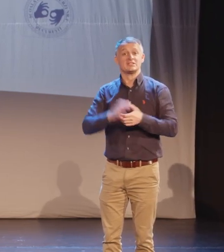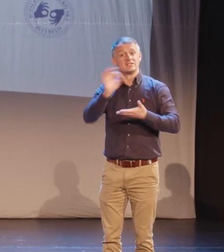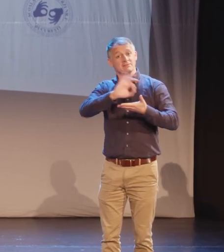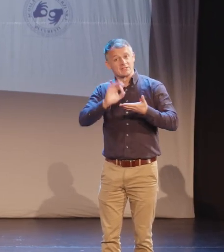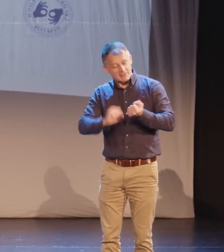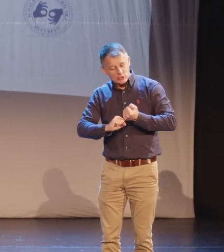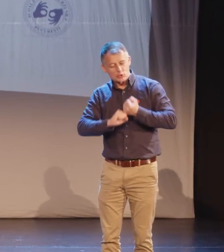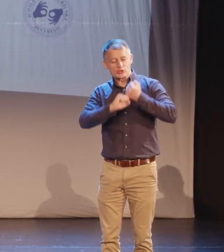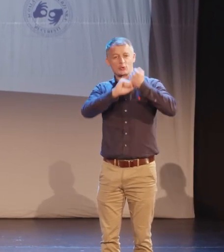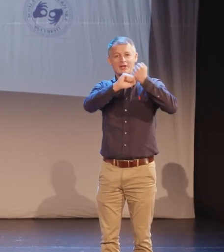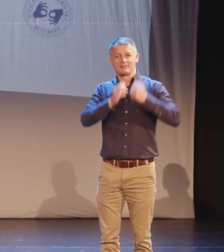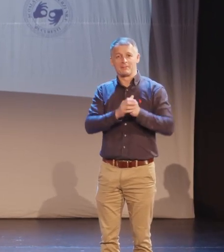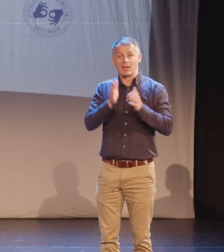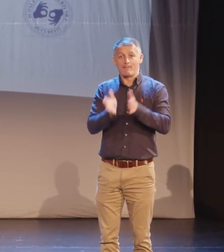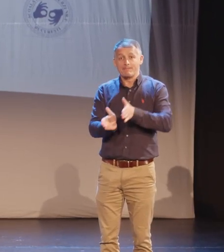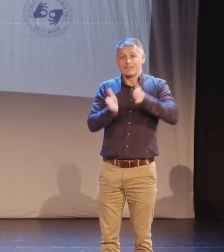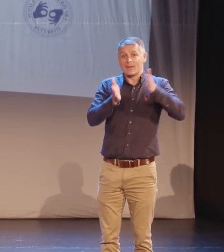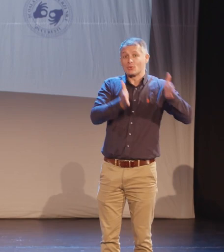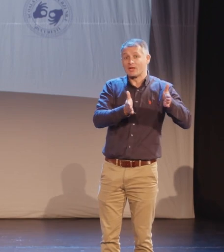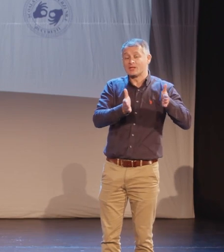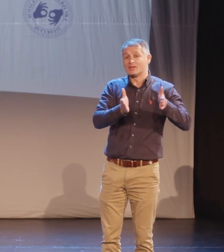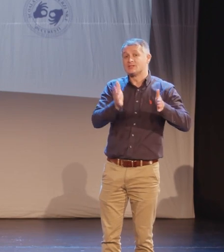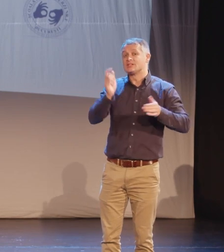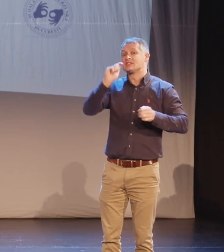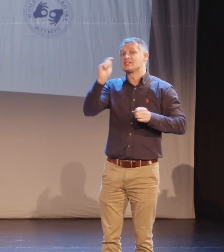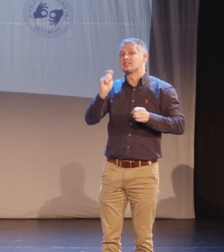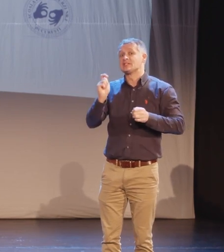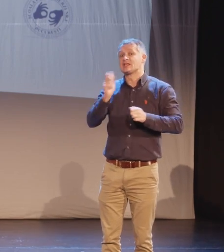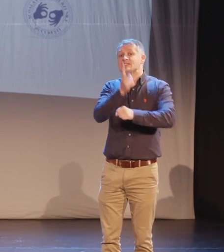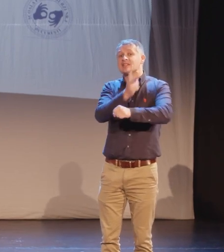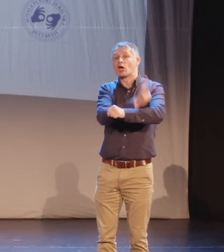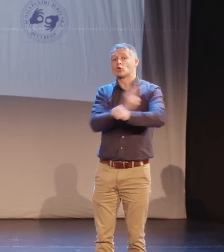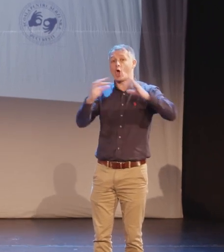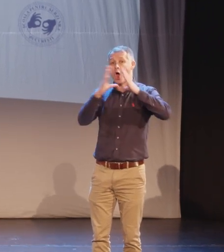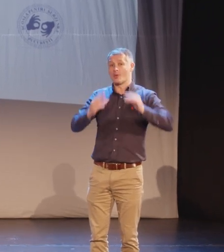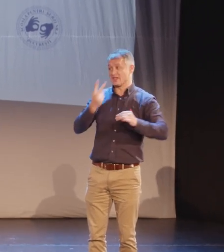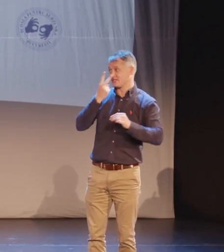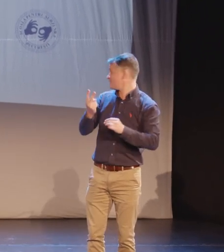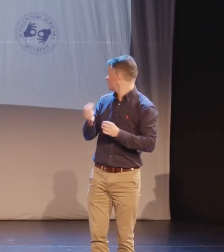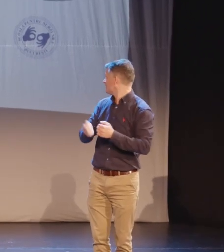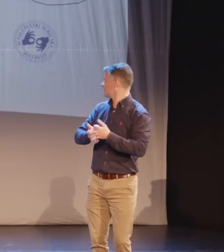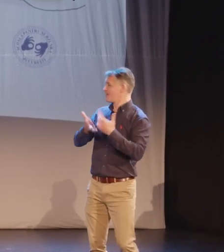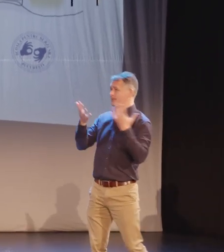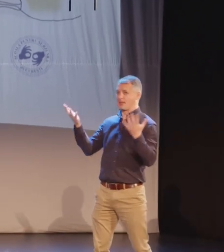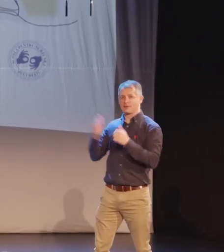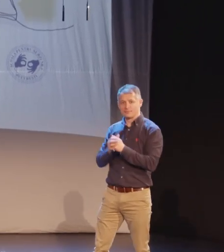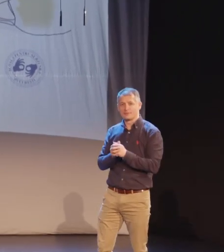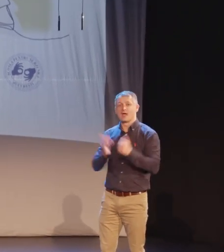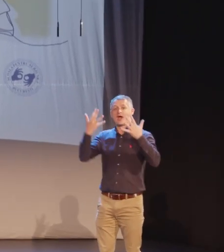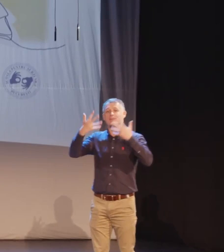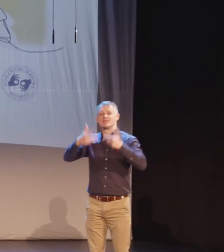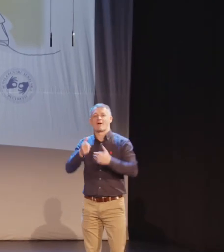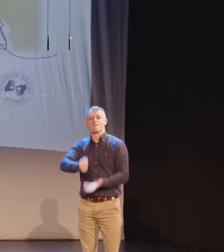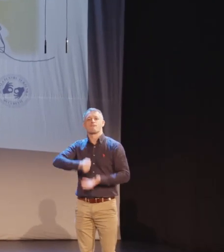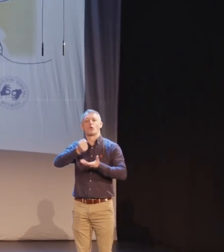o parte, de statul român. Se vede foarte clar că administrația Fondului Cultural